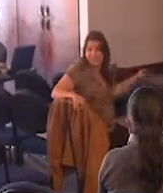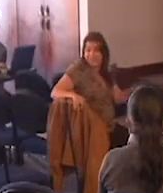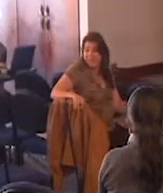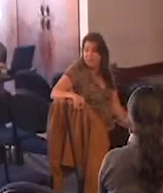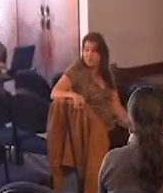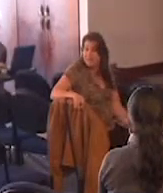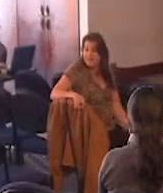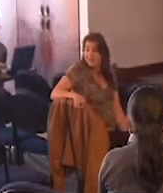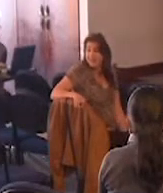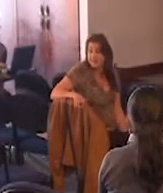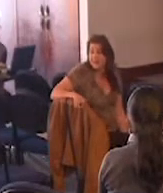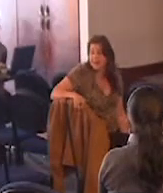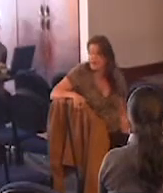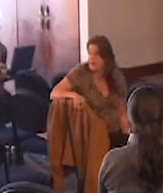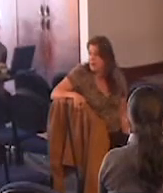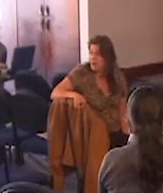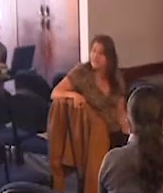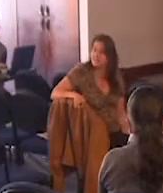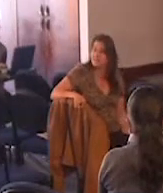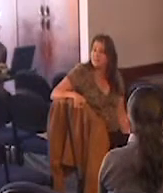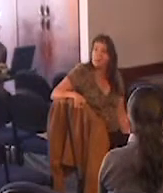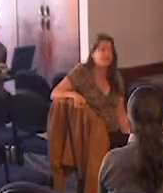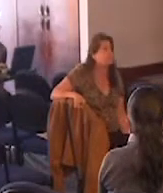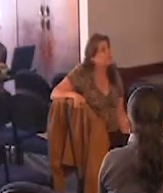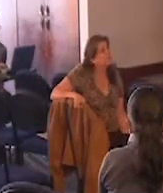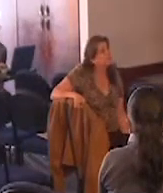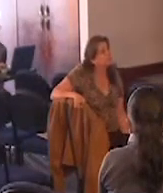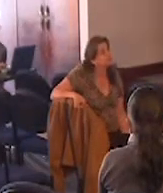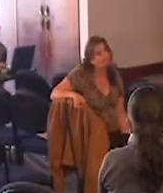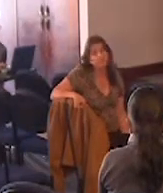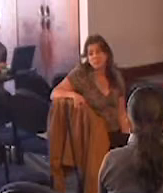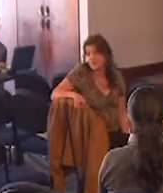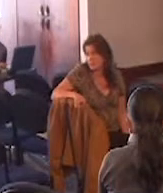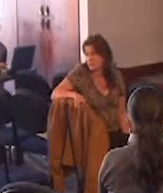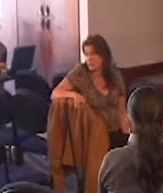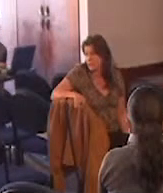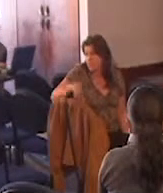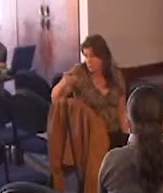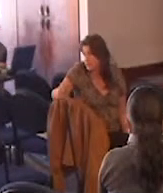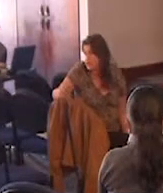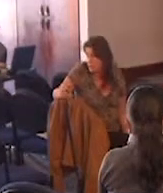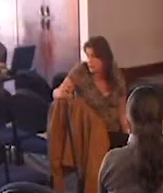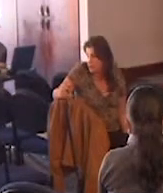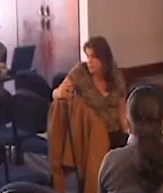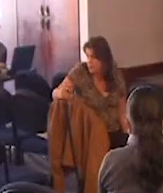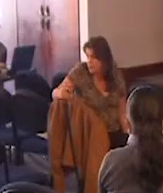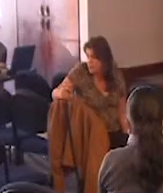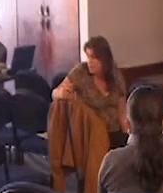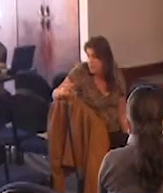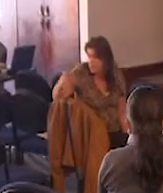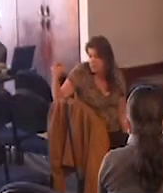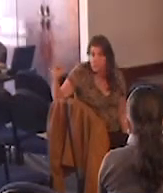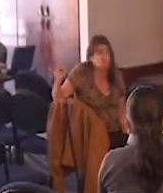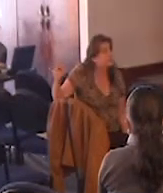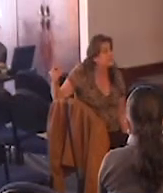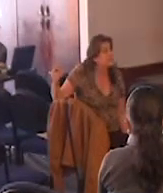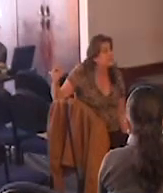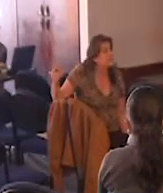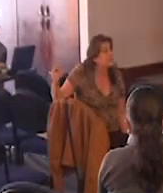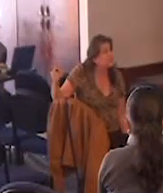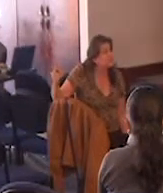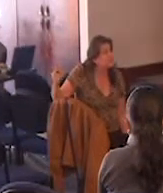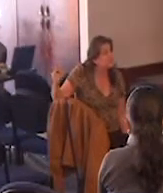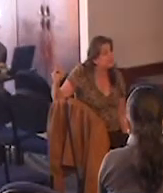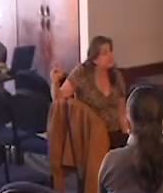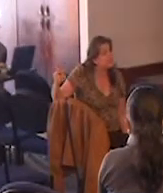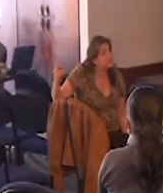aquí la profesora que está sentada, que a veces se utilizan los sistemas de comunicación, yo lo utilicé con mi hijo, había